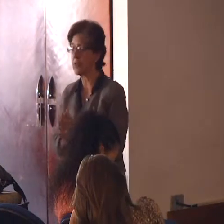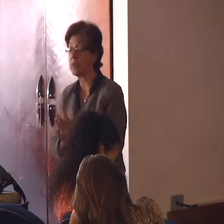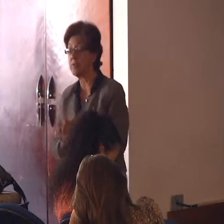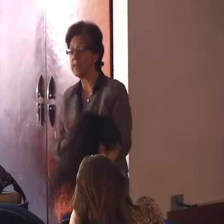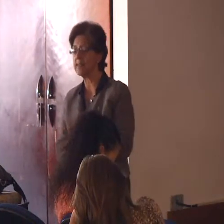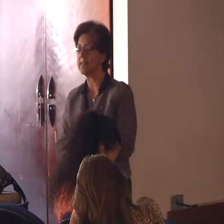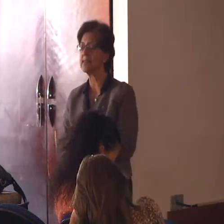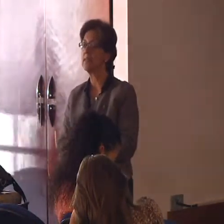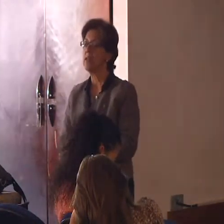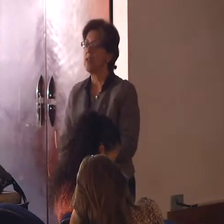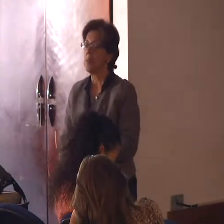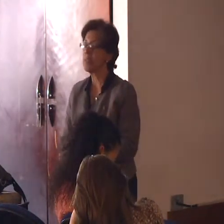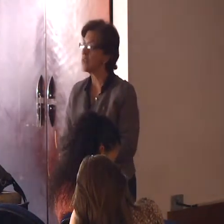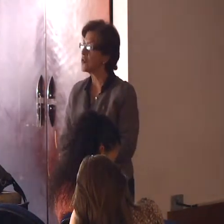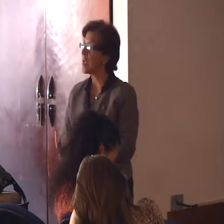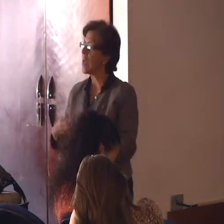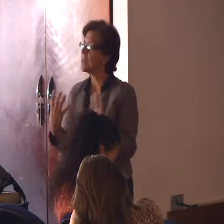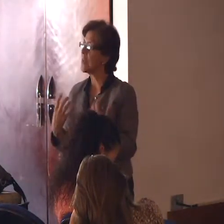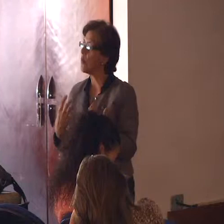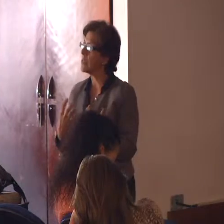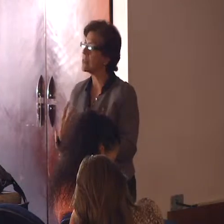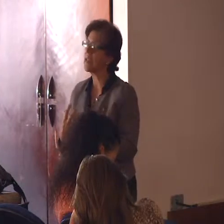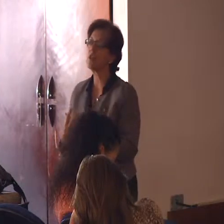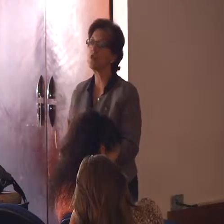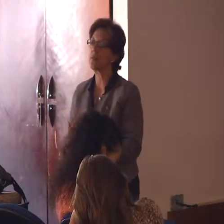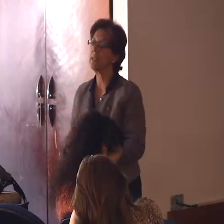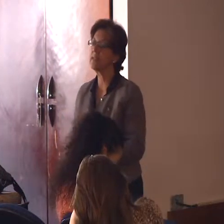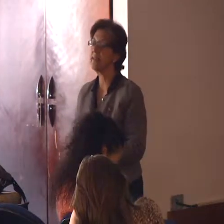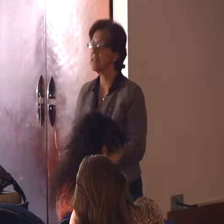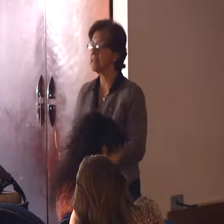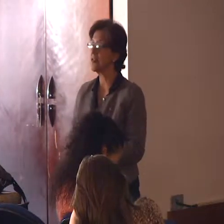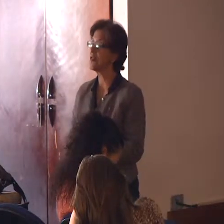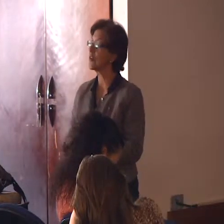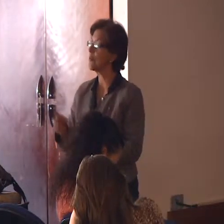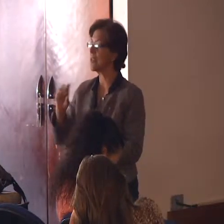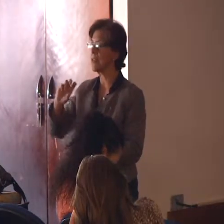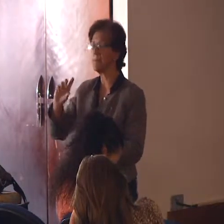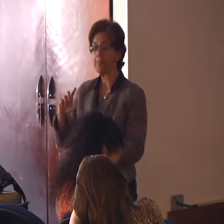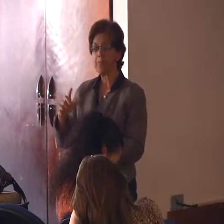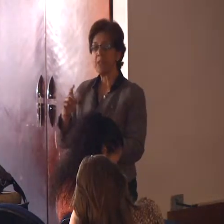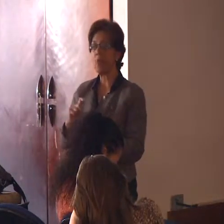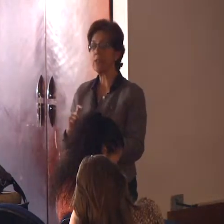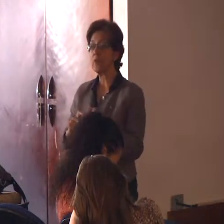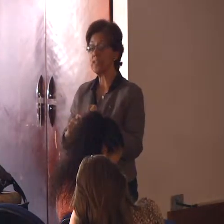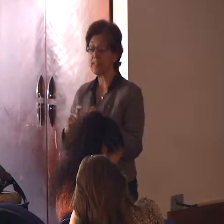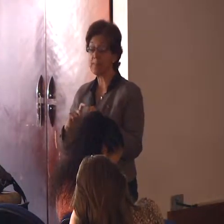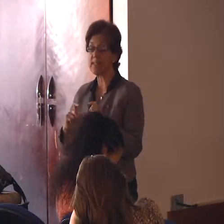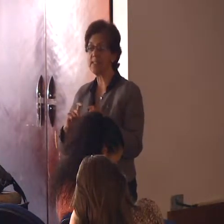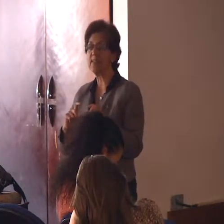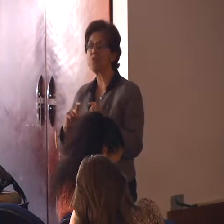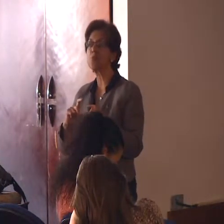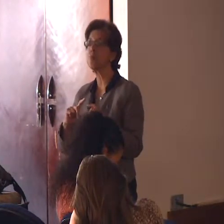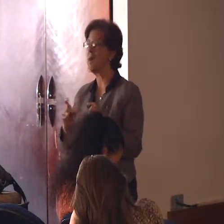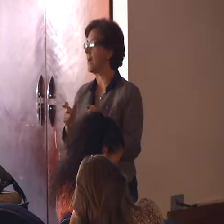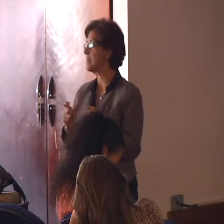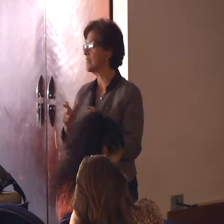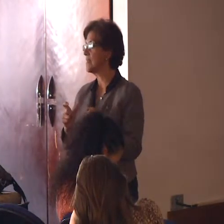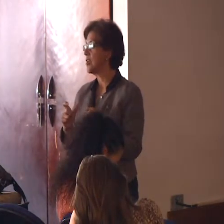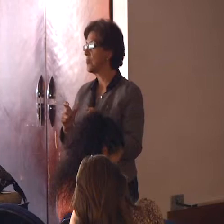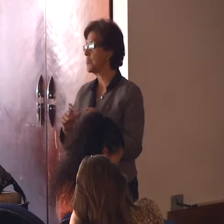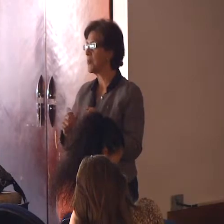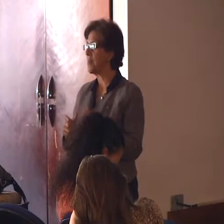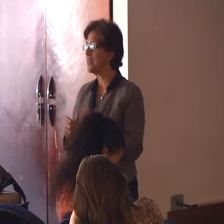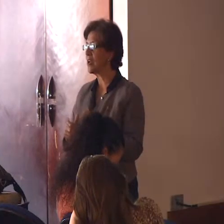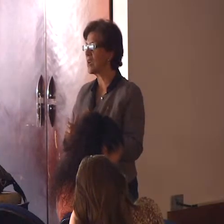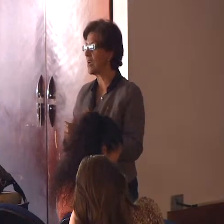comunidades es muy diferente, pues nos deja esa huella tan enorme de decirnos, recuerden, que cuando las